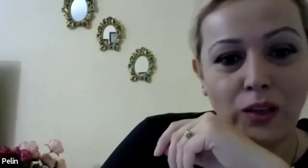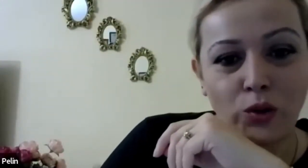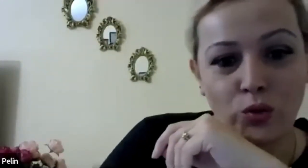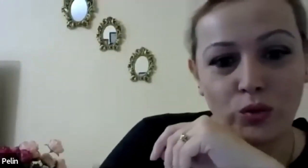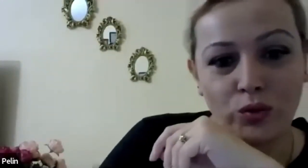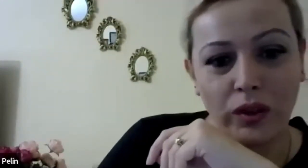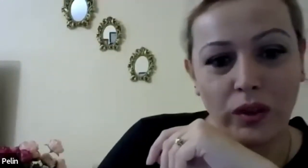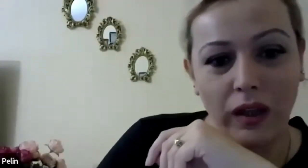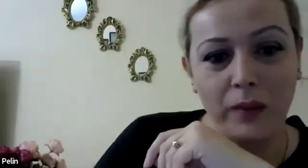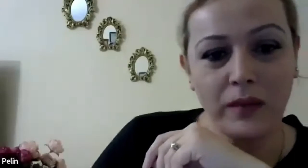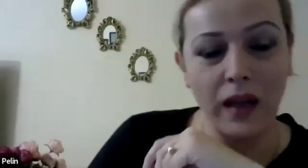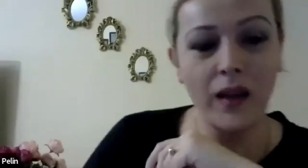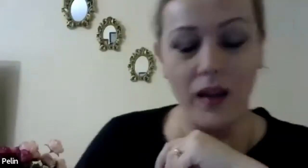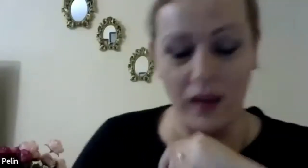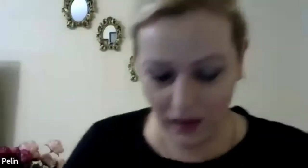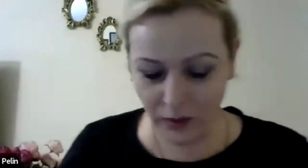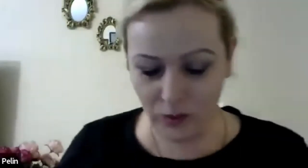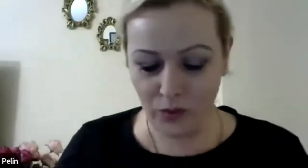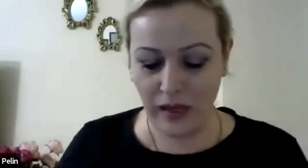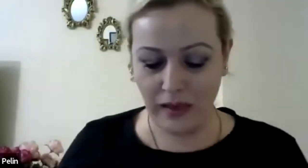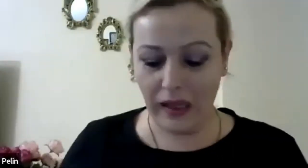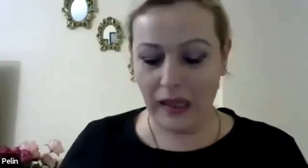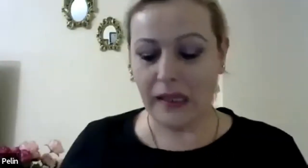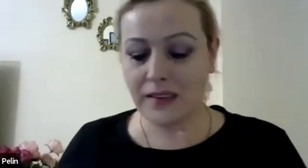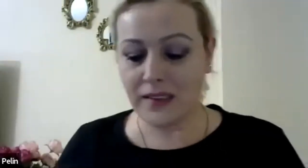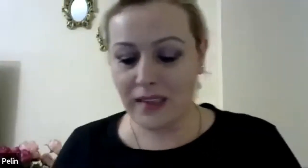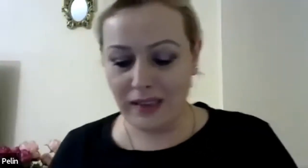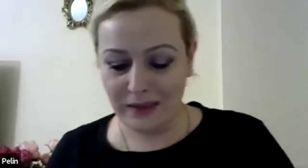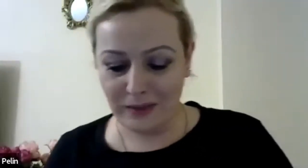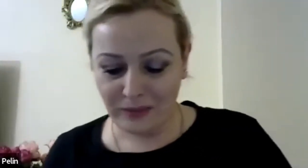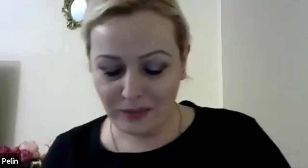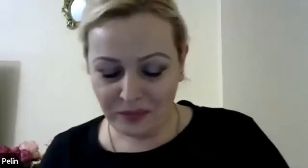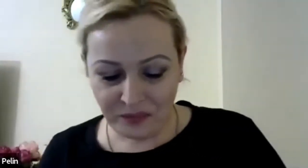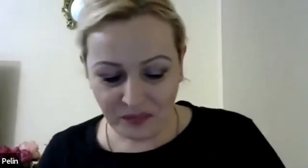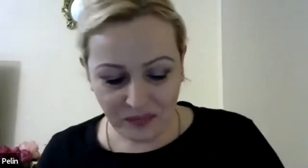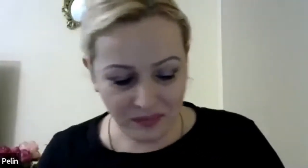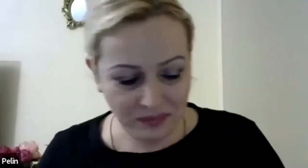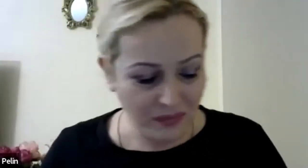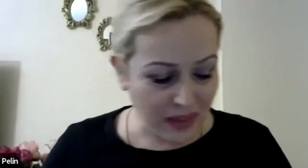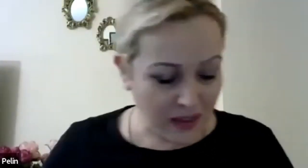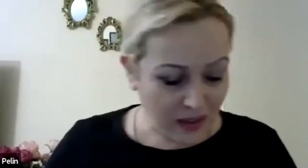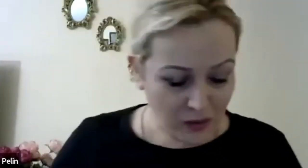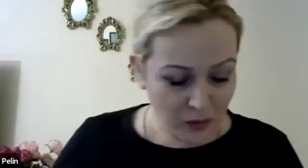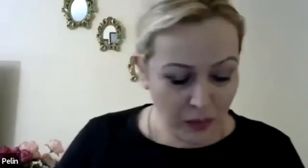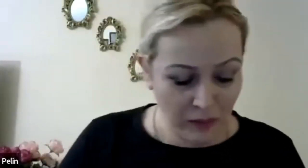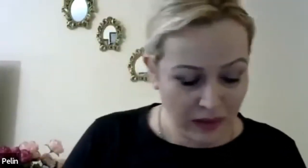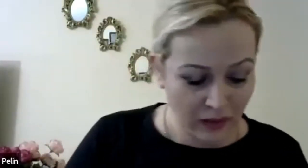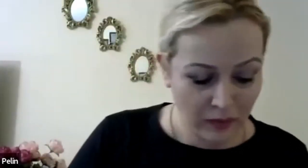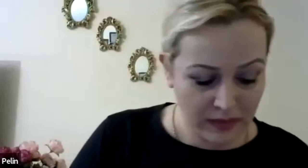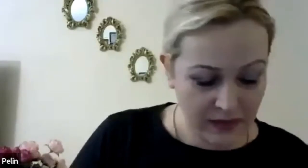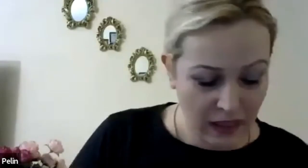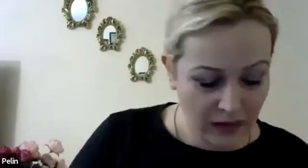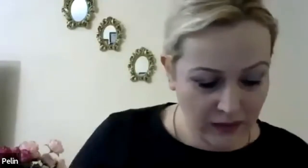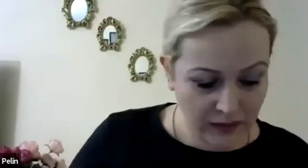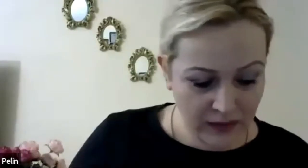Aygün. Emrah Aygün. Güzel. Ellerinize sağlık. Şimdi parmak alfabesini